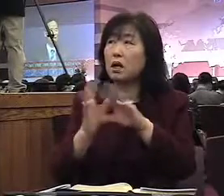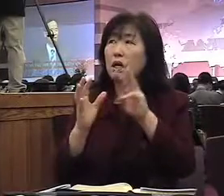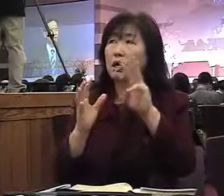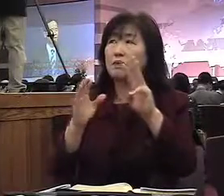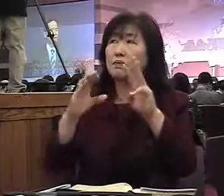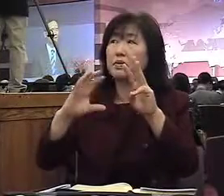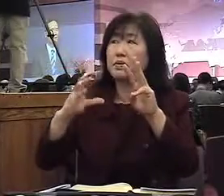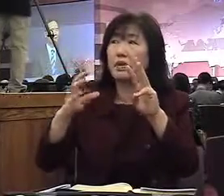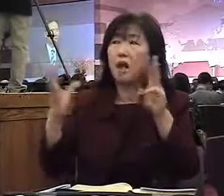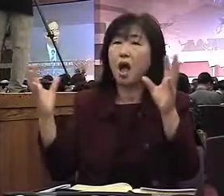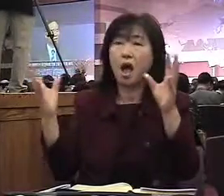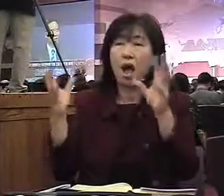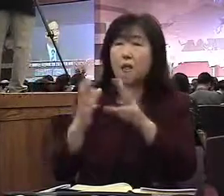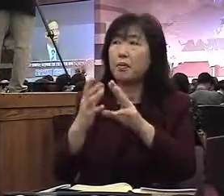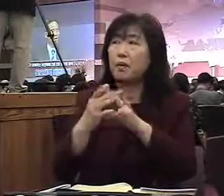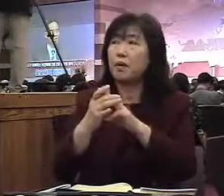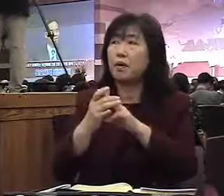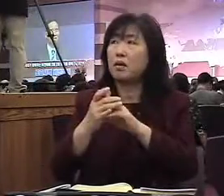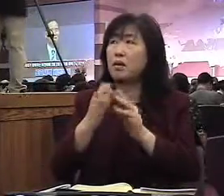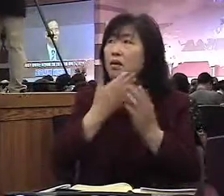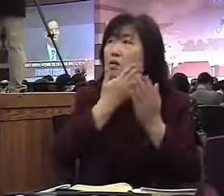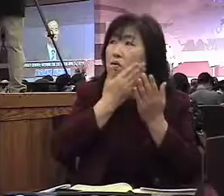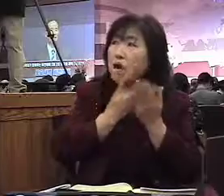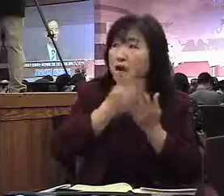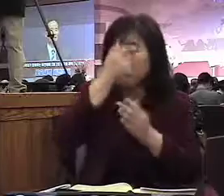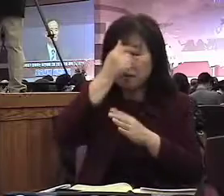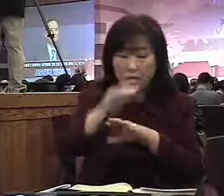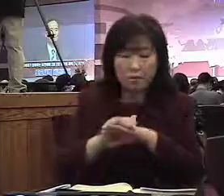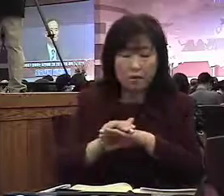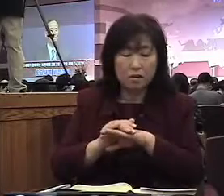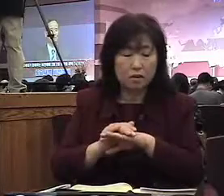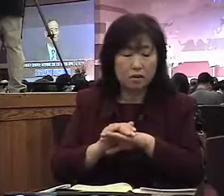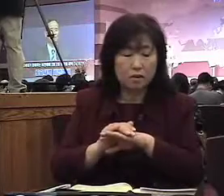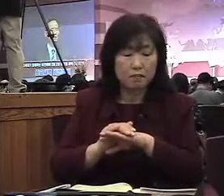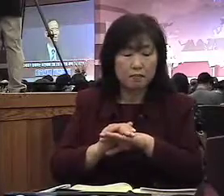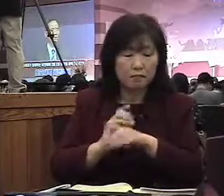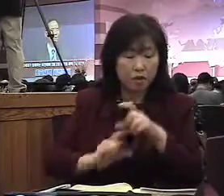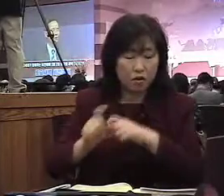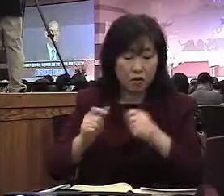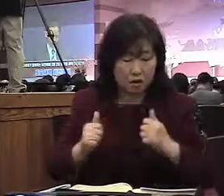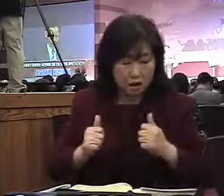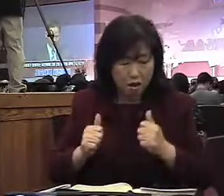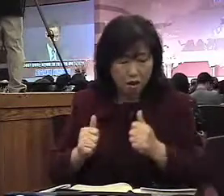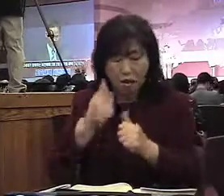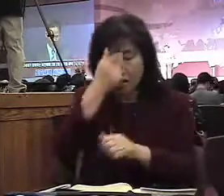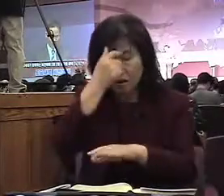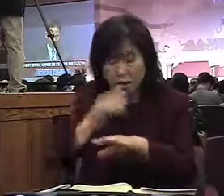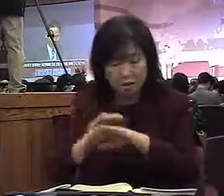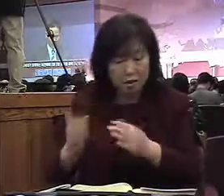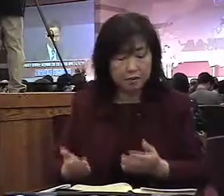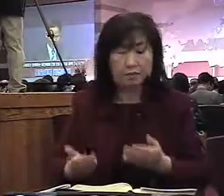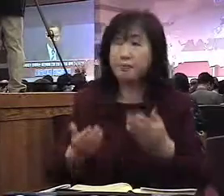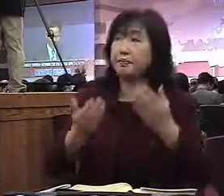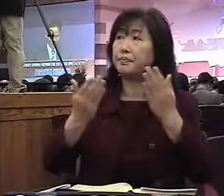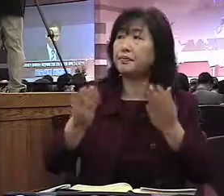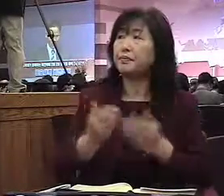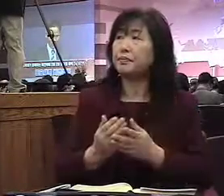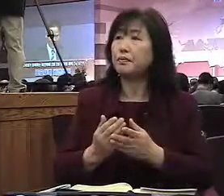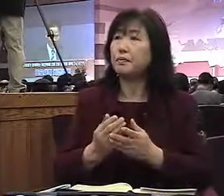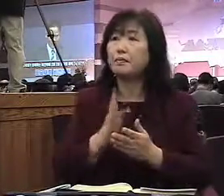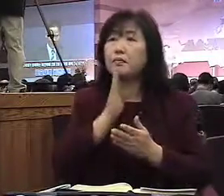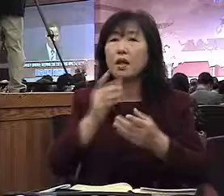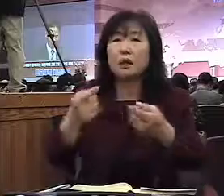함께 드리는 귀한 예배입니다. 다 아시겠지만 계속 더 힘을 쓰셔서 우리 자녀들을 데리고 꼭